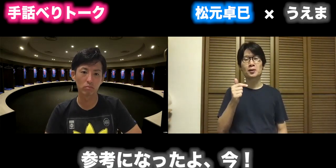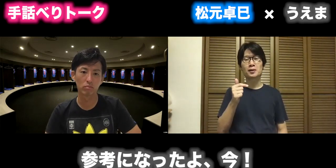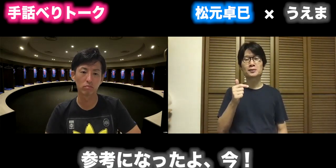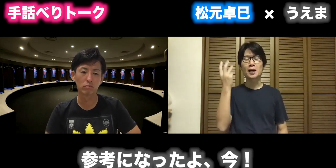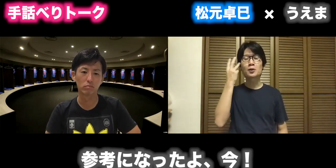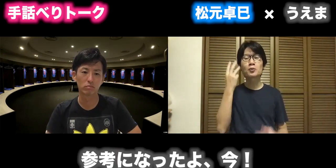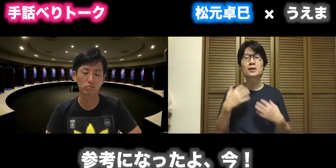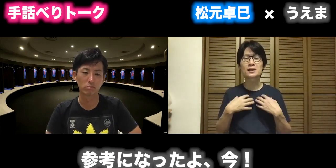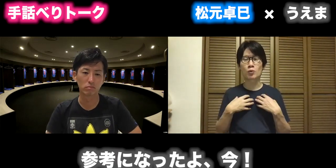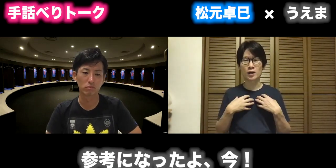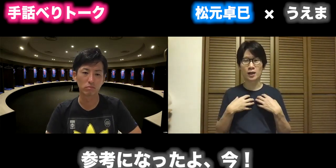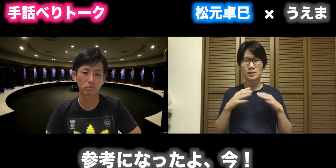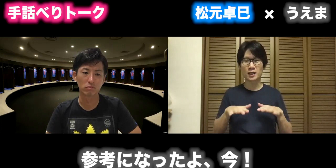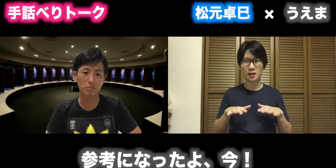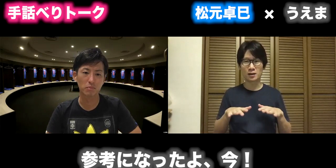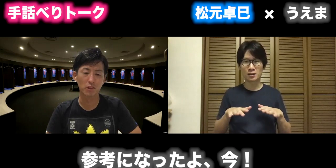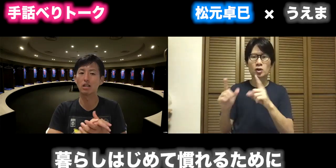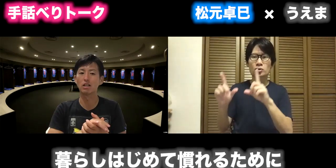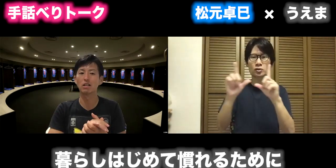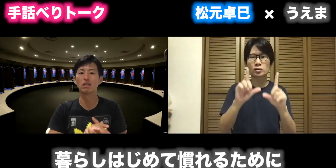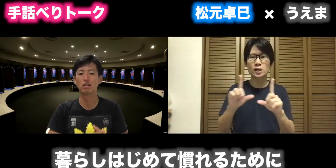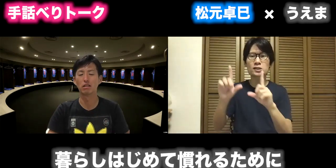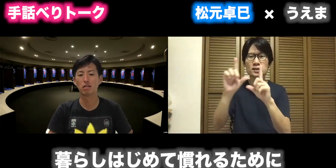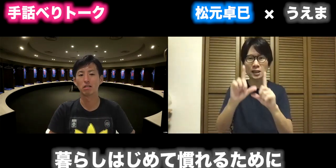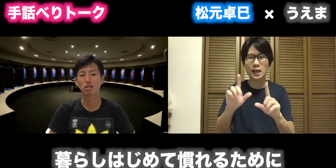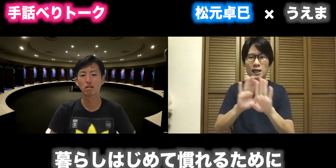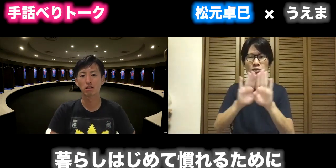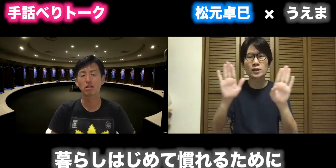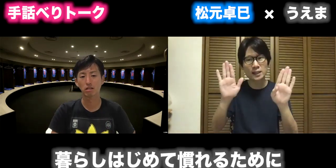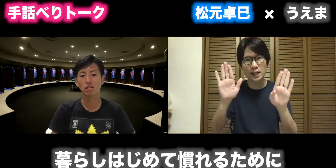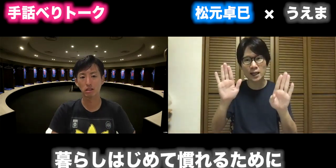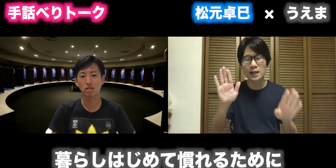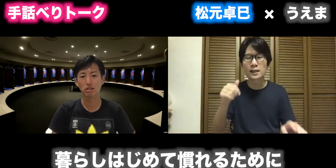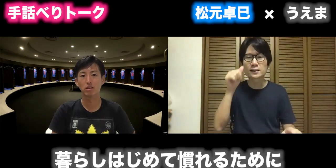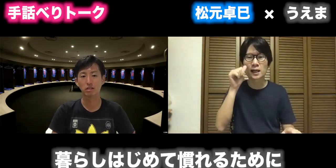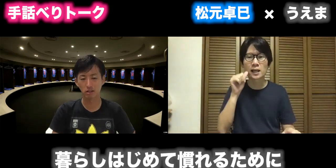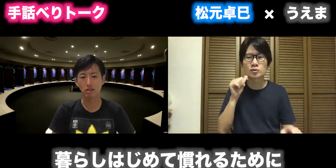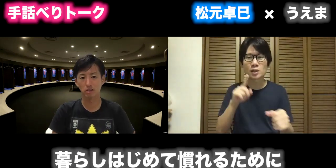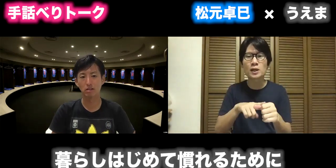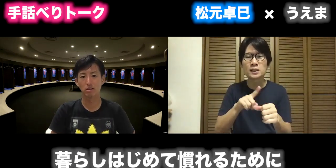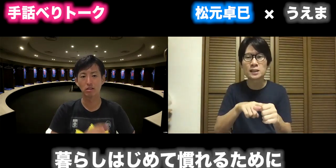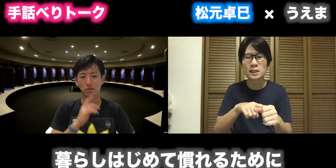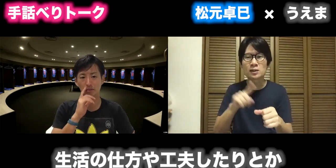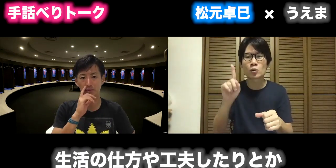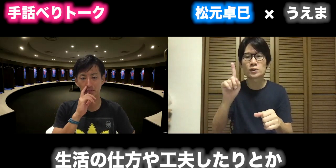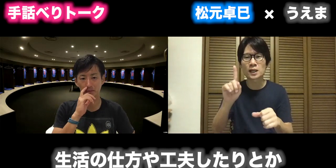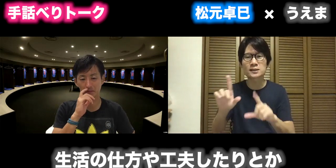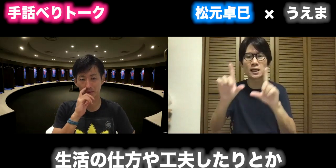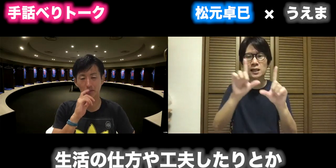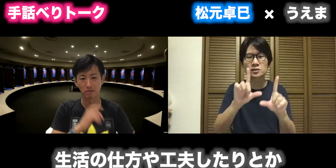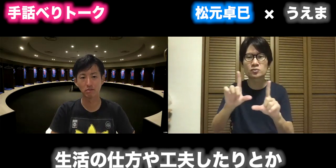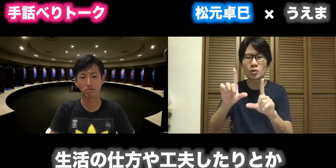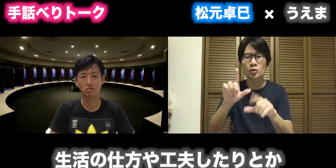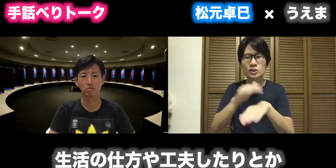ん参考になった浦井今暮らして初めて慣れるためにこんな